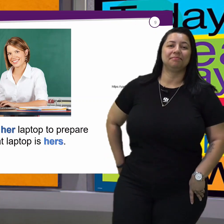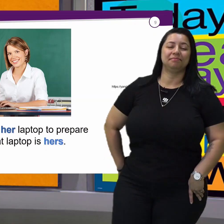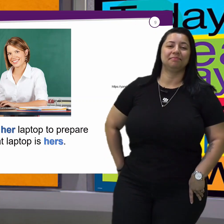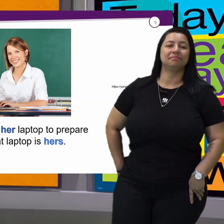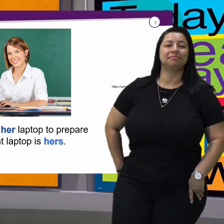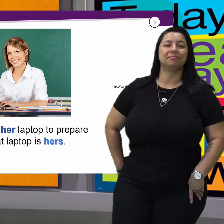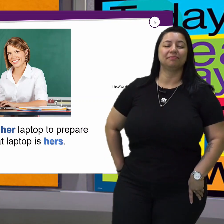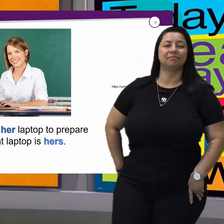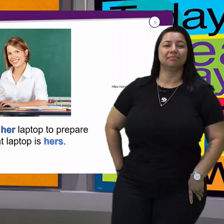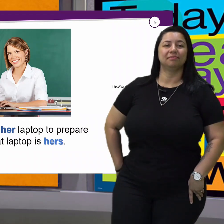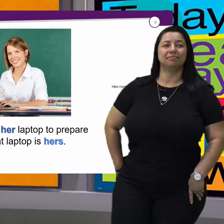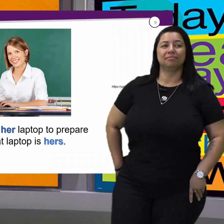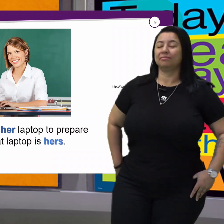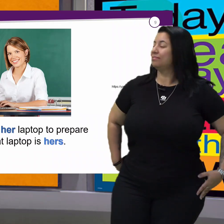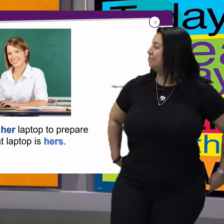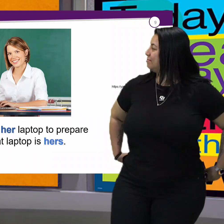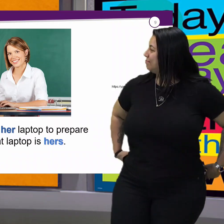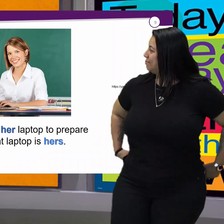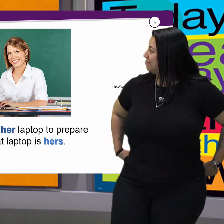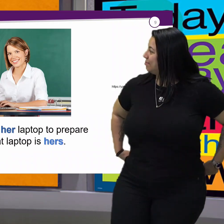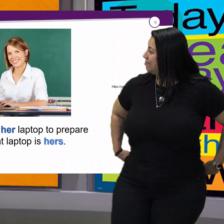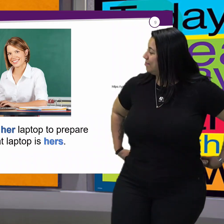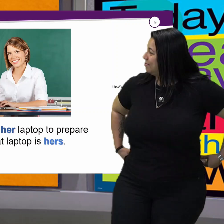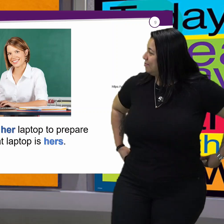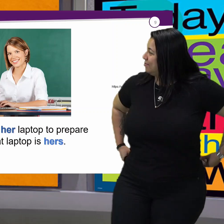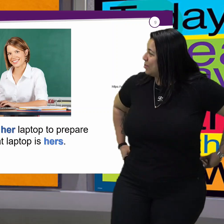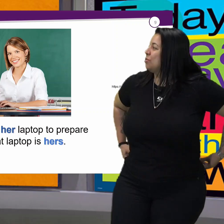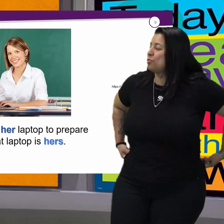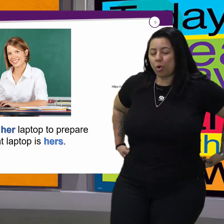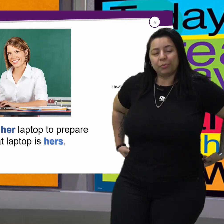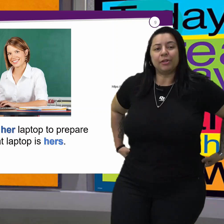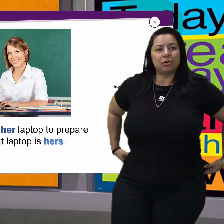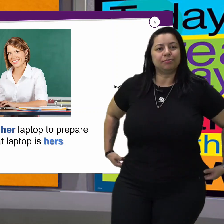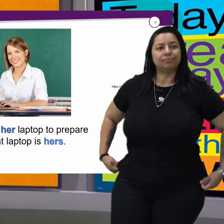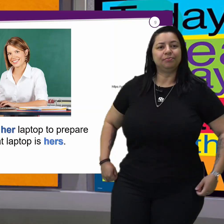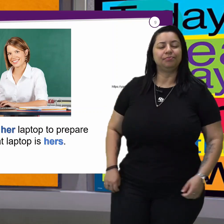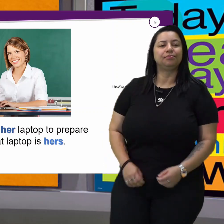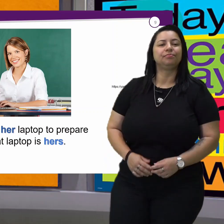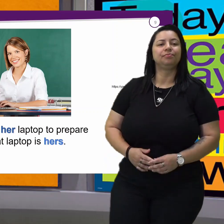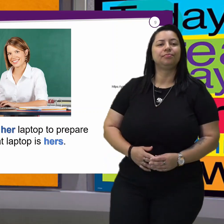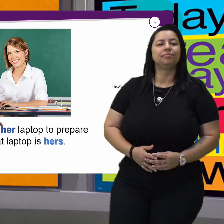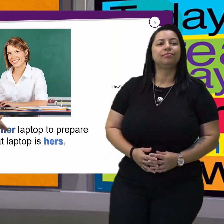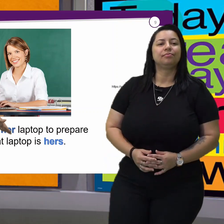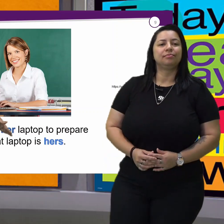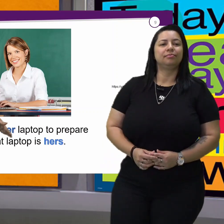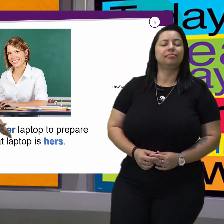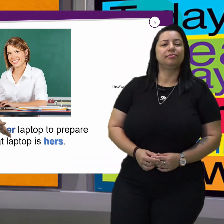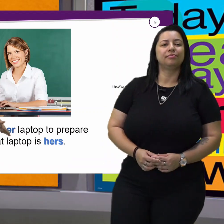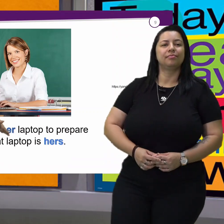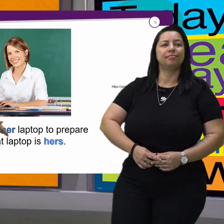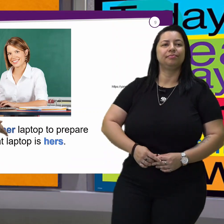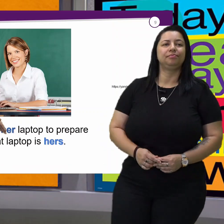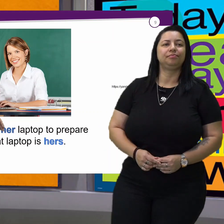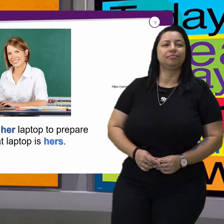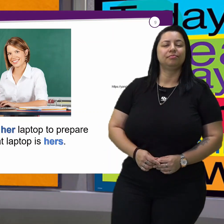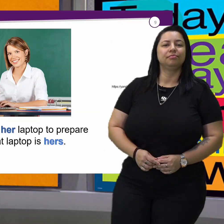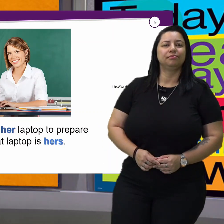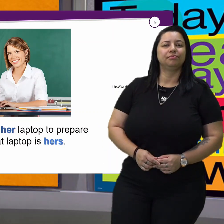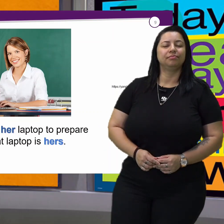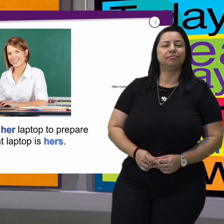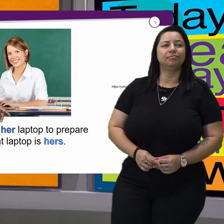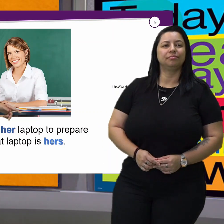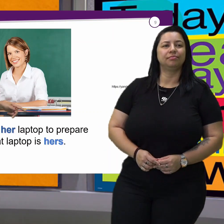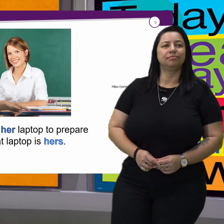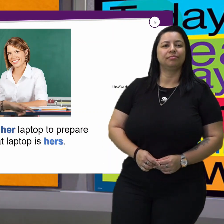dela, porque numa conversa aqui, a pessoa saberia que eu estou falando do computador. Eu não precisaria repetir aqui, mas lembrando que como